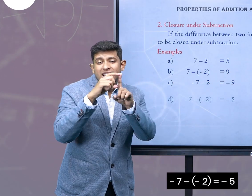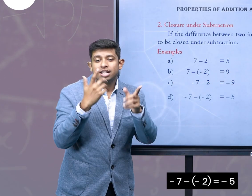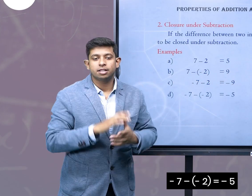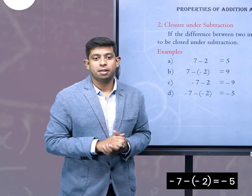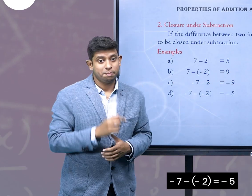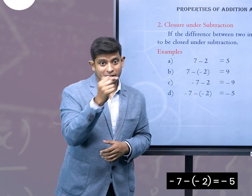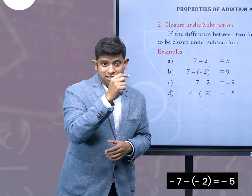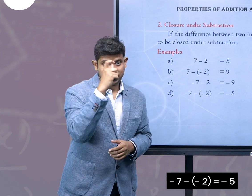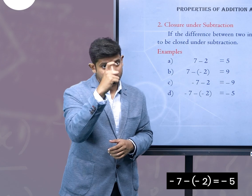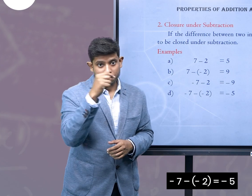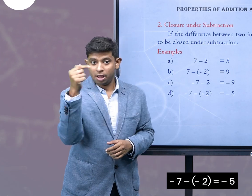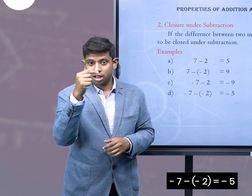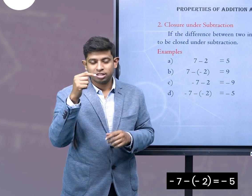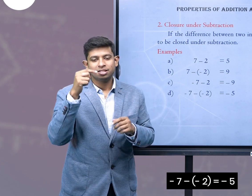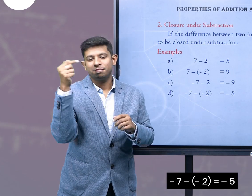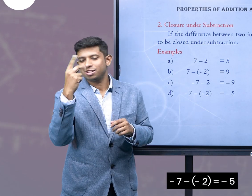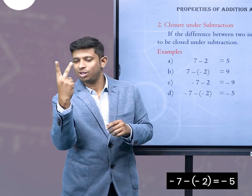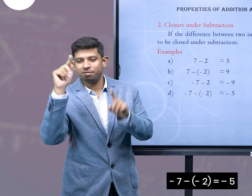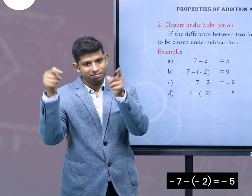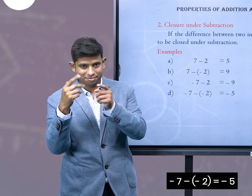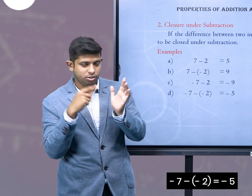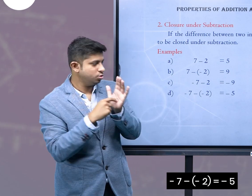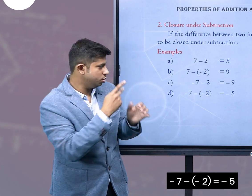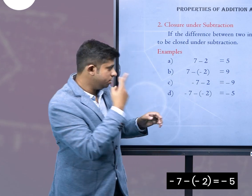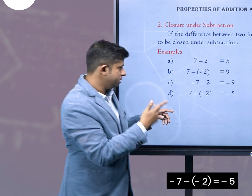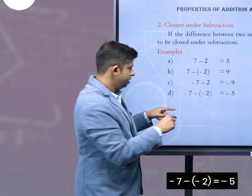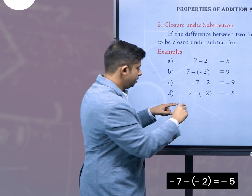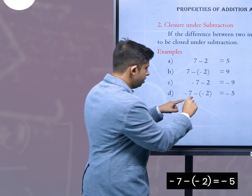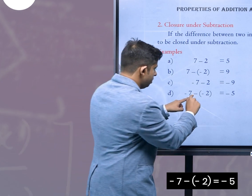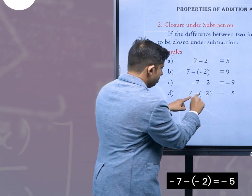D. -7 - of -2 equals to -5.